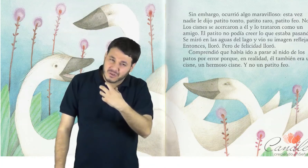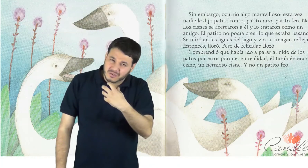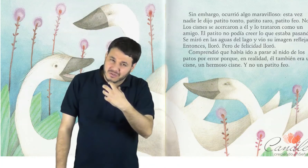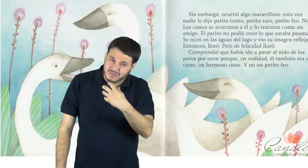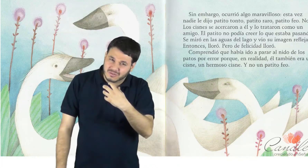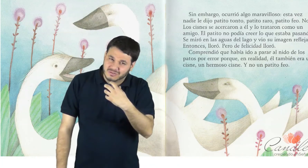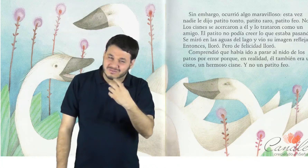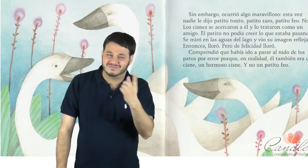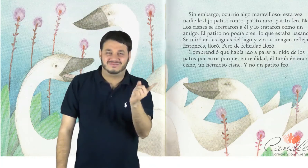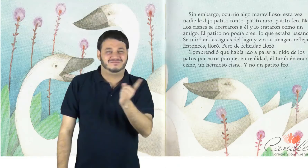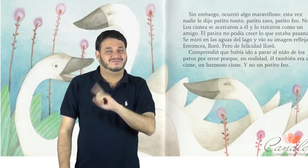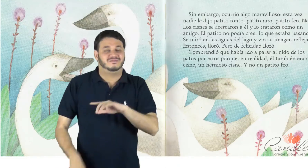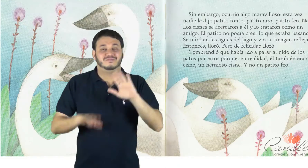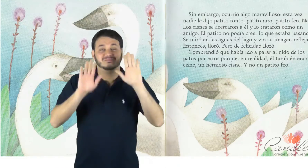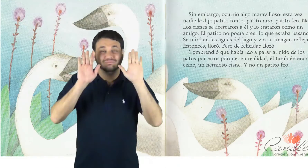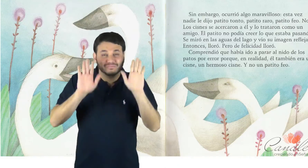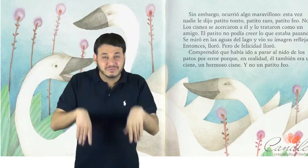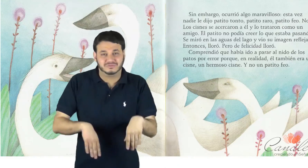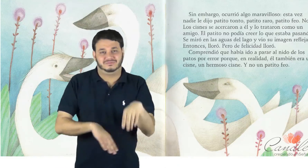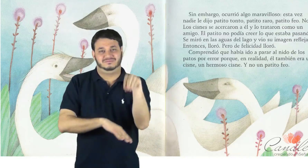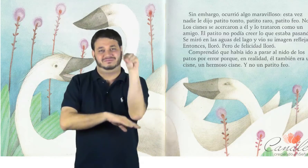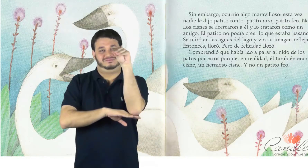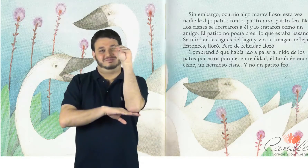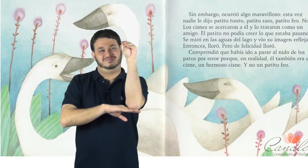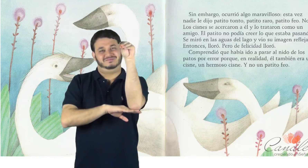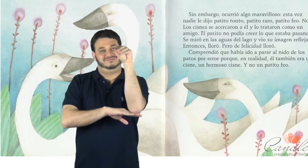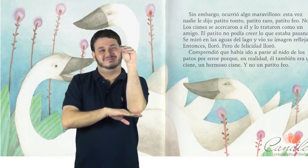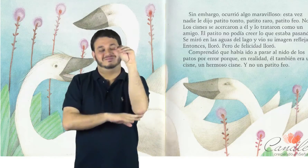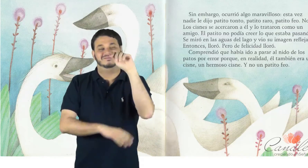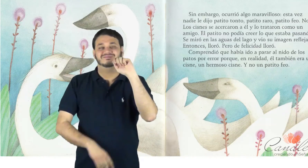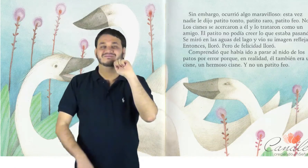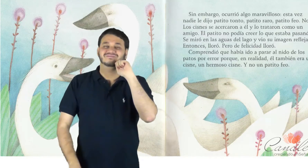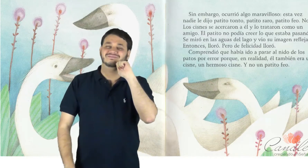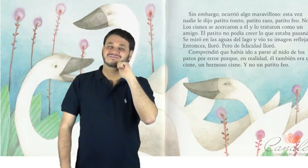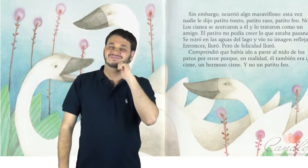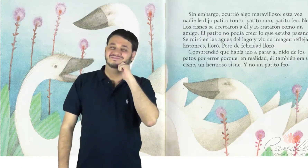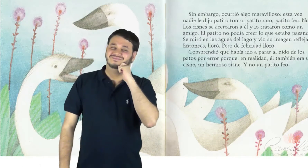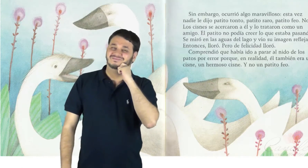un hermoso cisne y no un patito feo